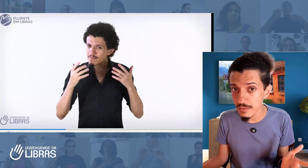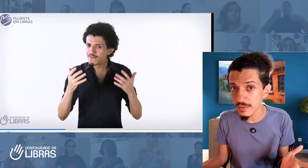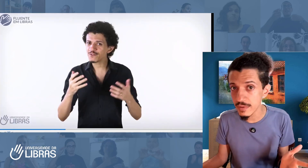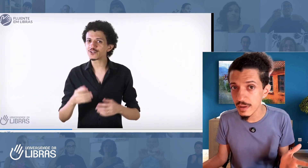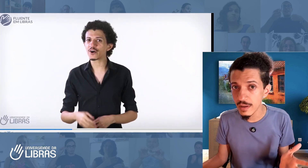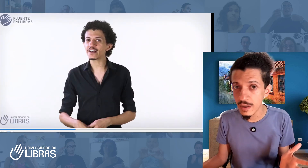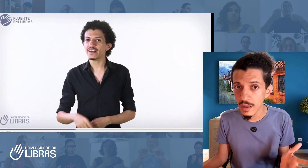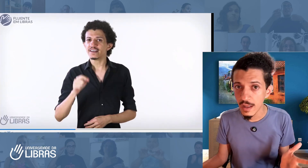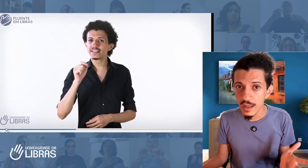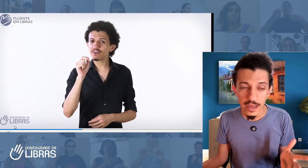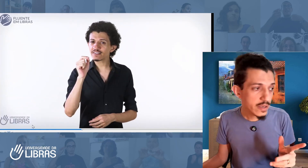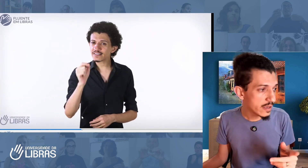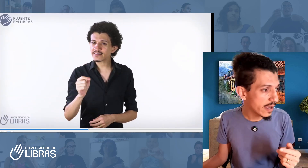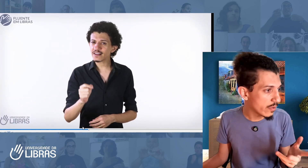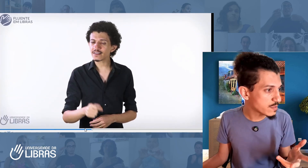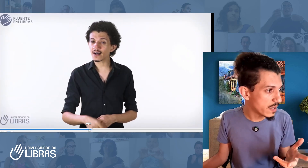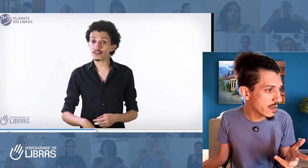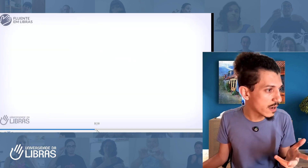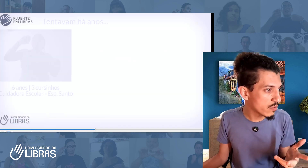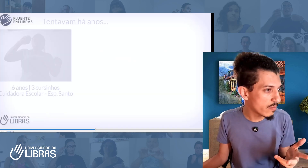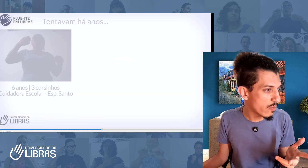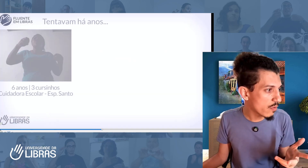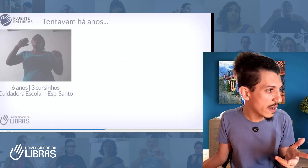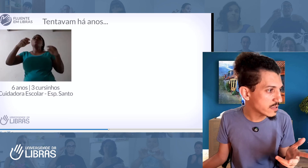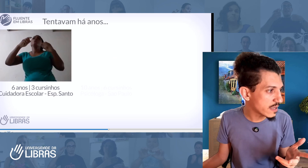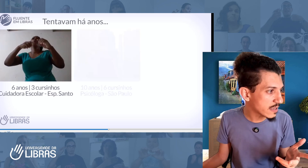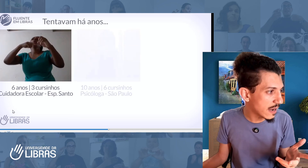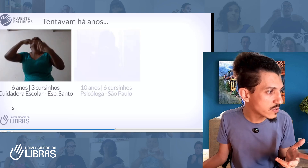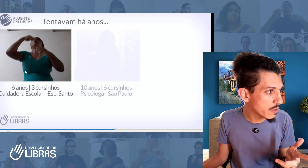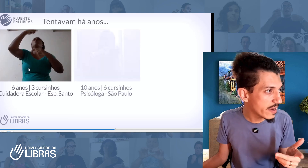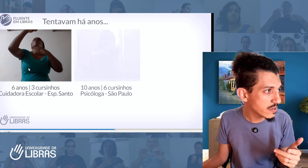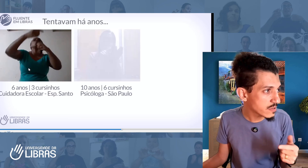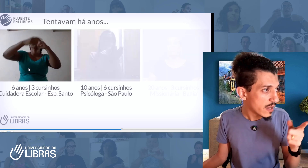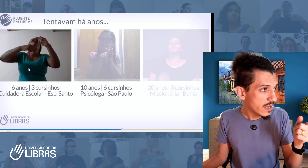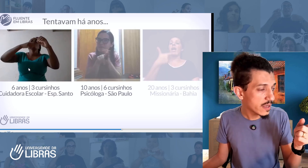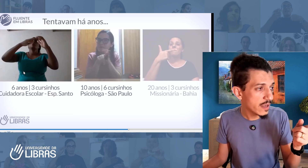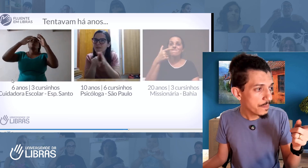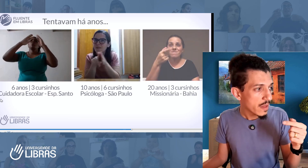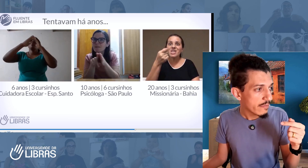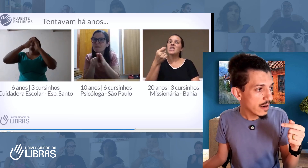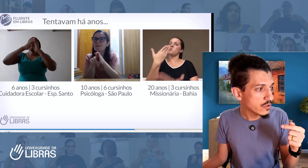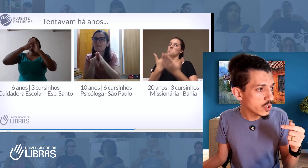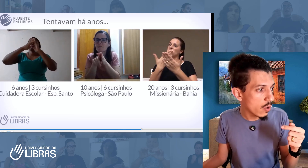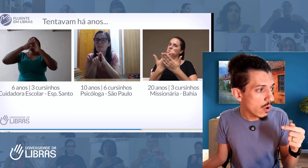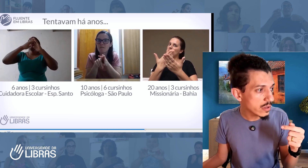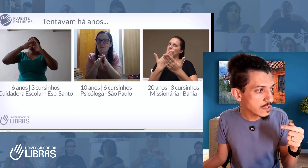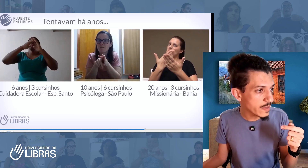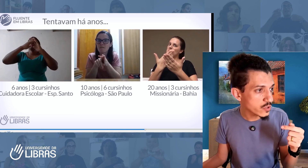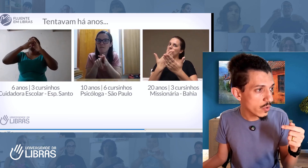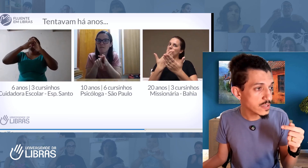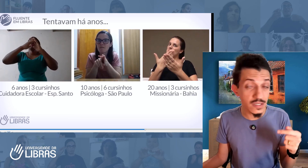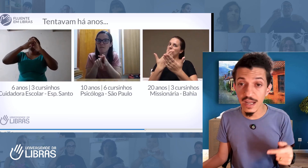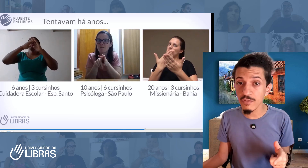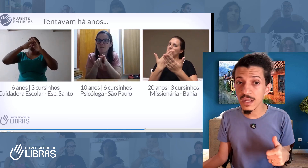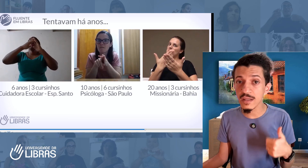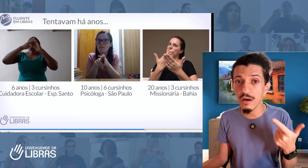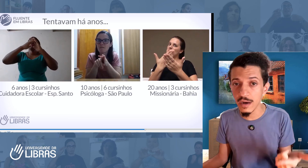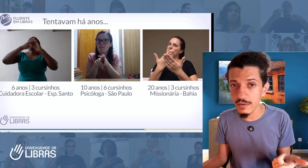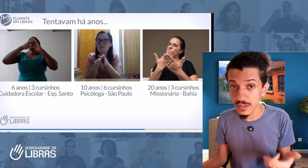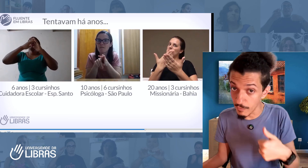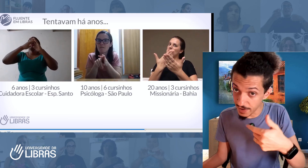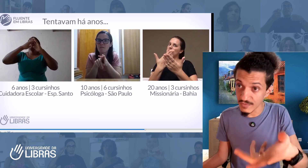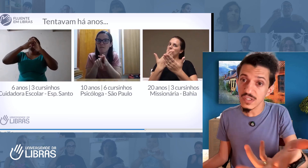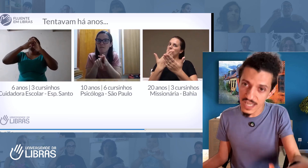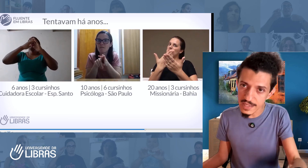método. E aqui eu explicando um pouco mais de detalhes sobre isso, e aqui falando de outras pessoas que estavam tentando há